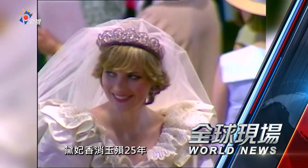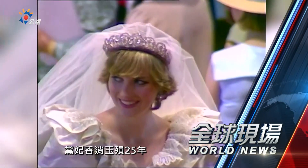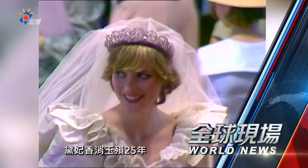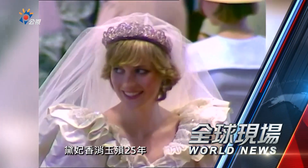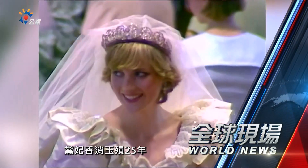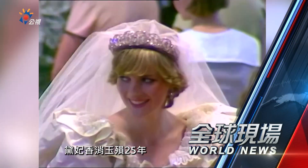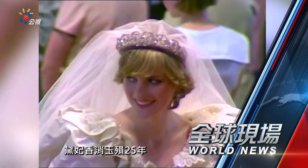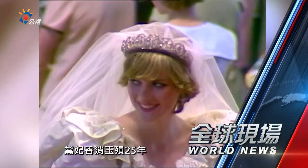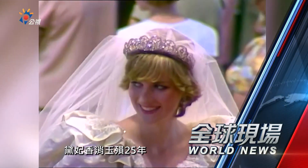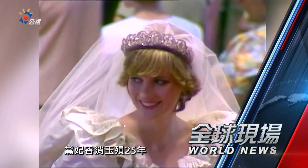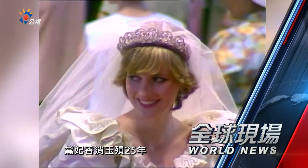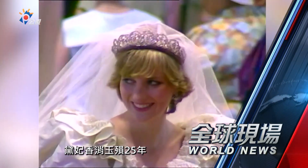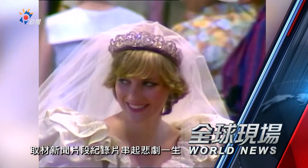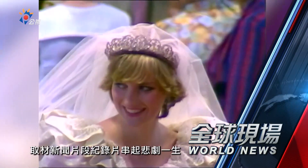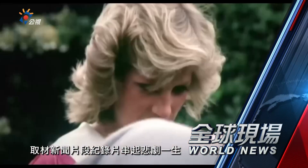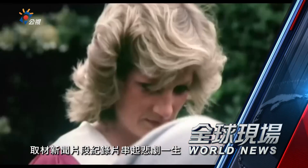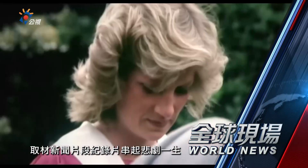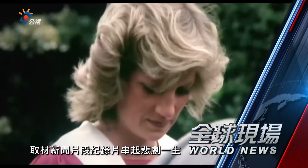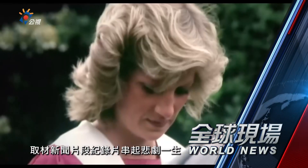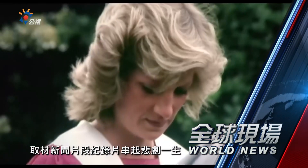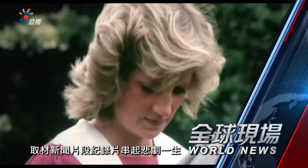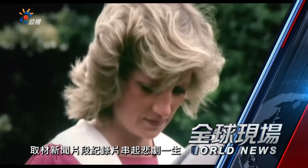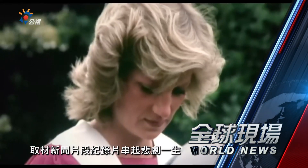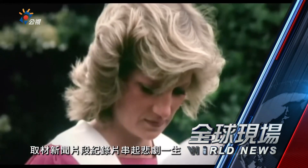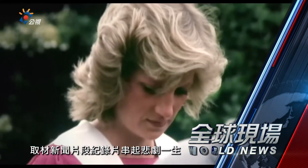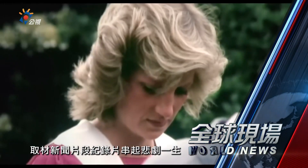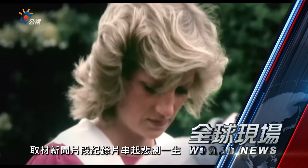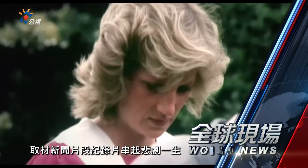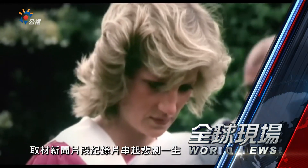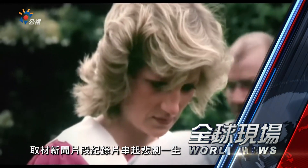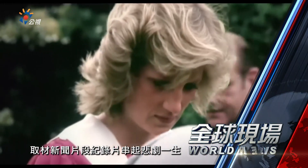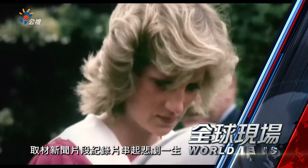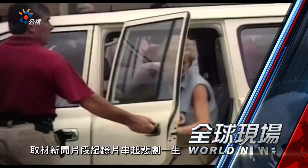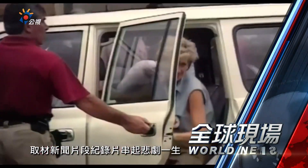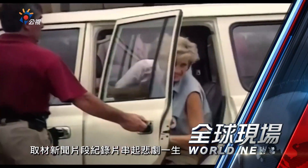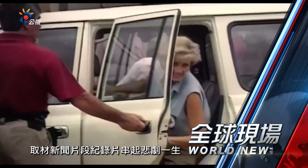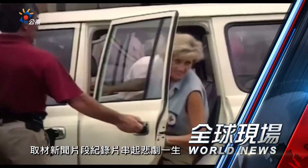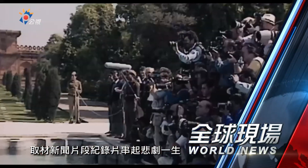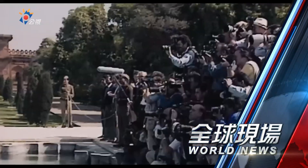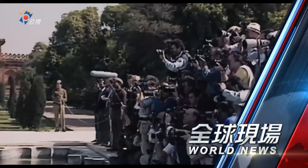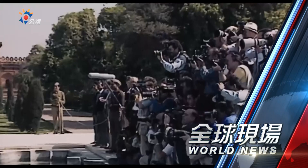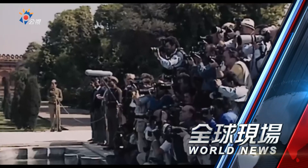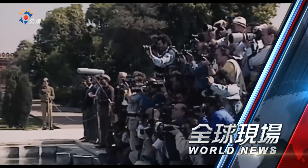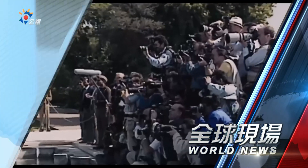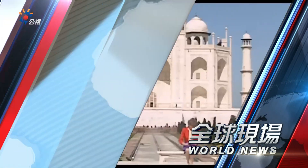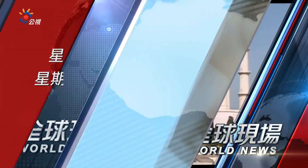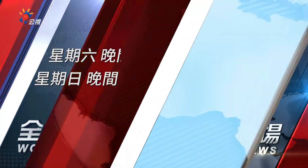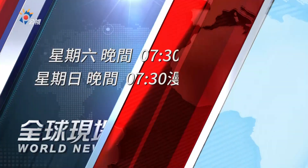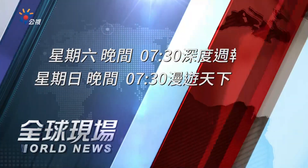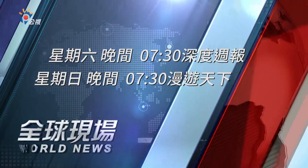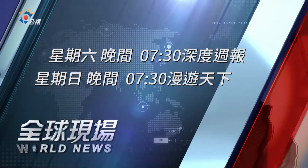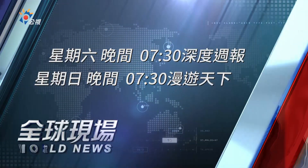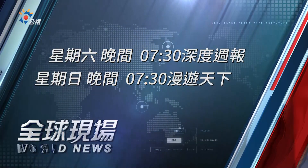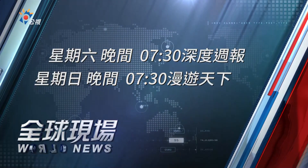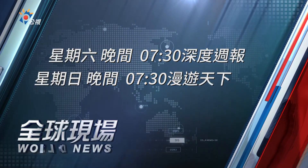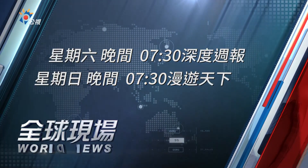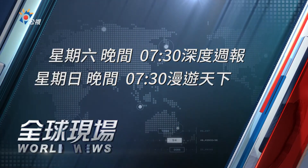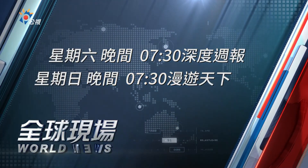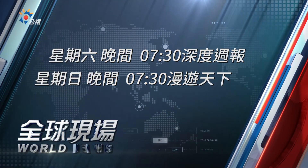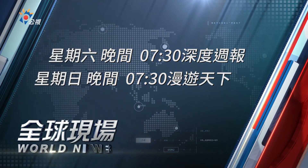戴妃香消预损25年，取材新闻片段纪录片串起悲剧一生，周六周日晚间全球现场与你一起探索全世